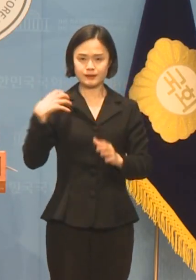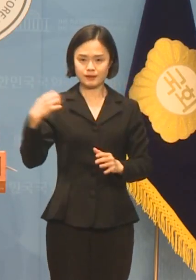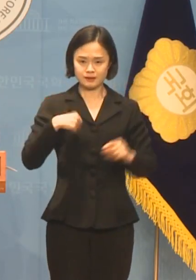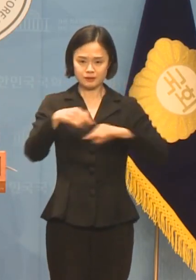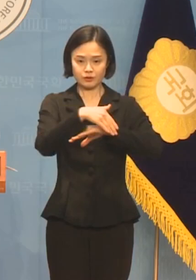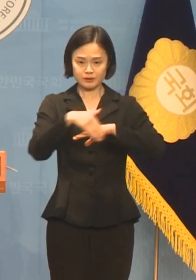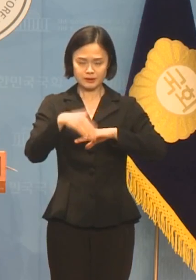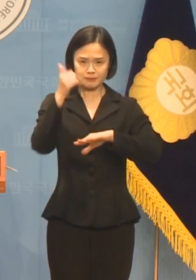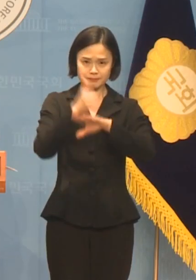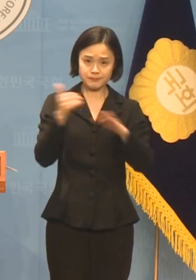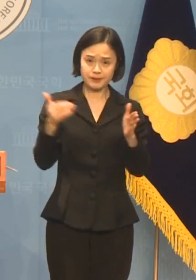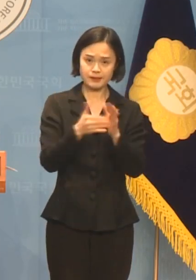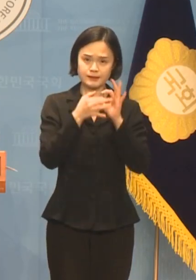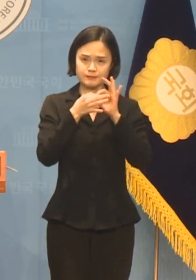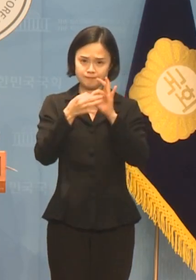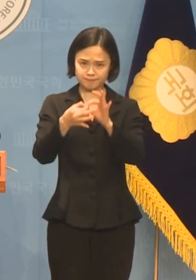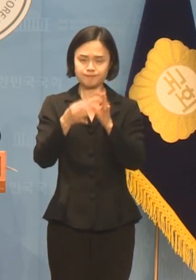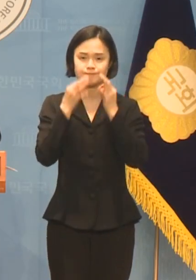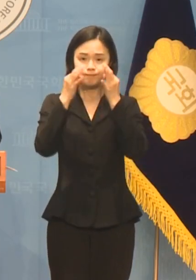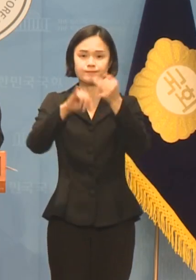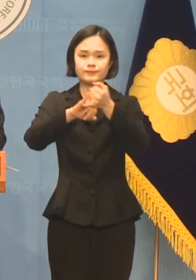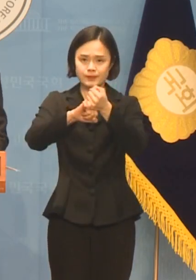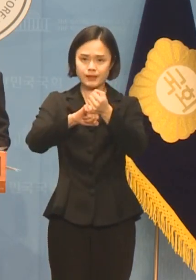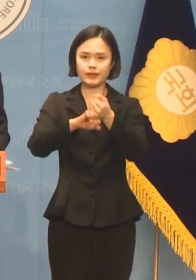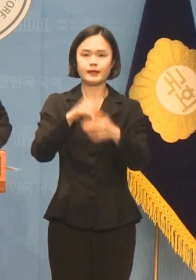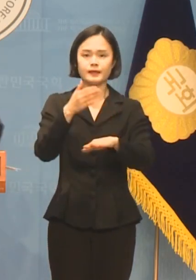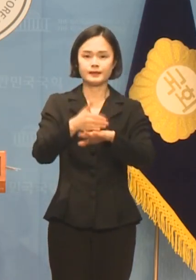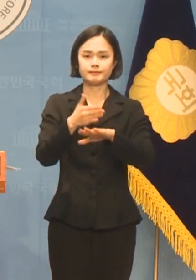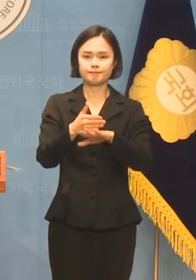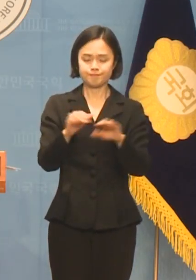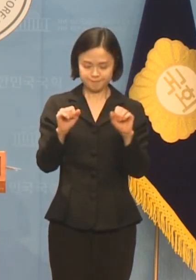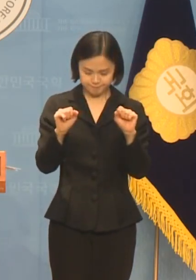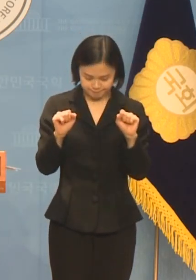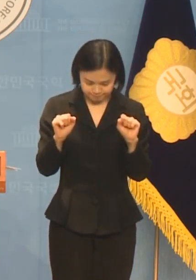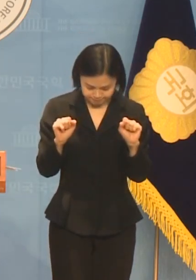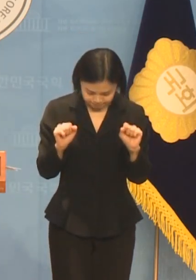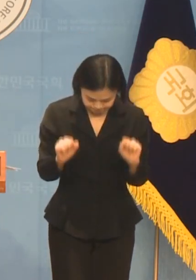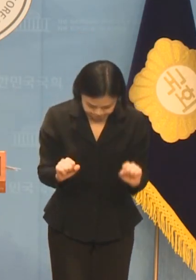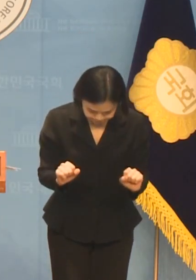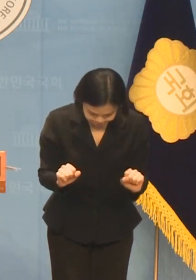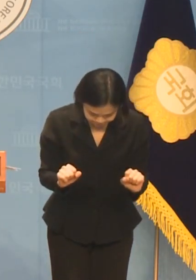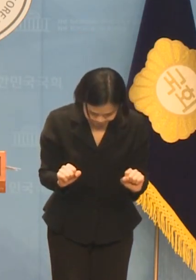끝까지 수행하겠습니다. 감사합니다.